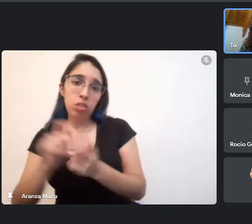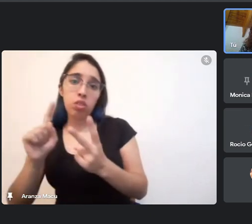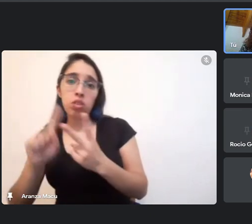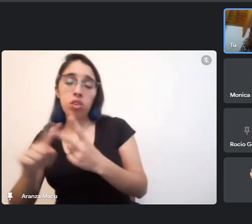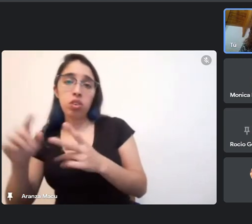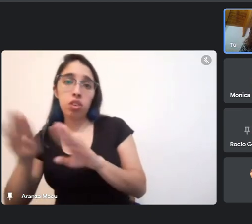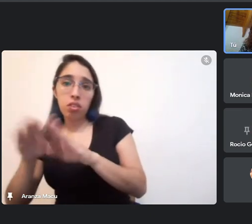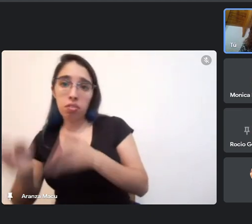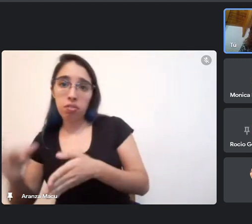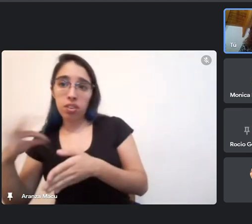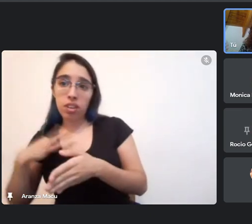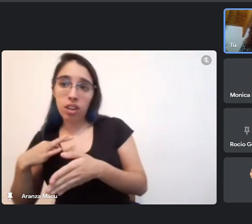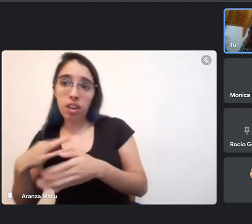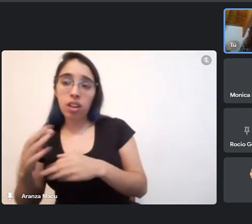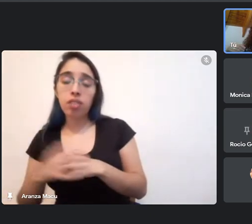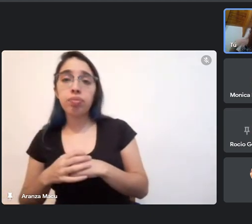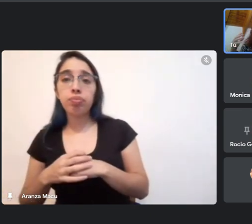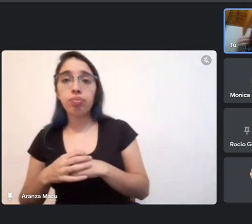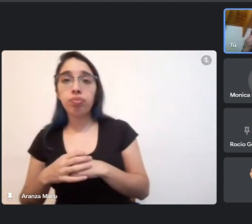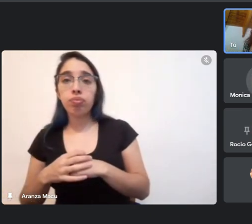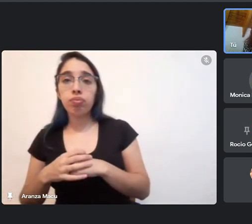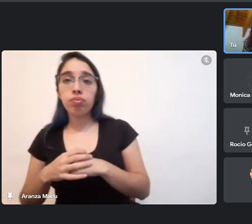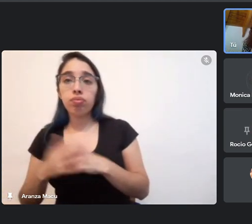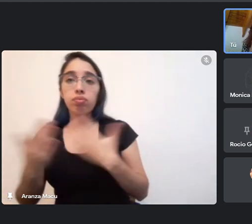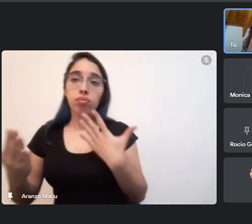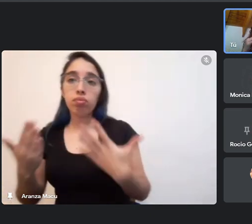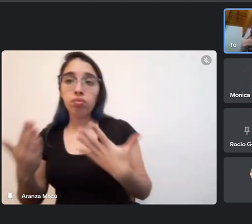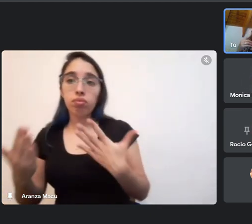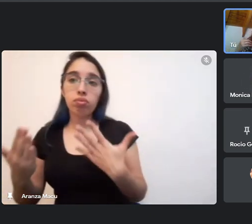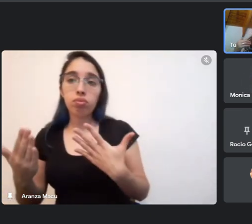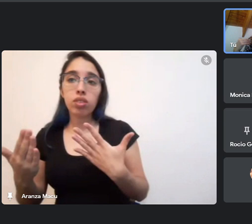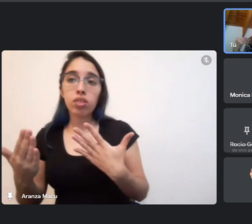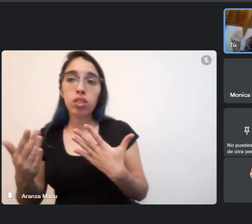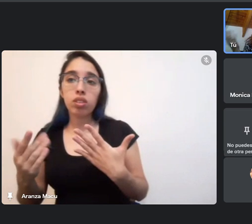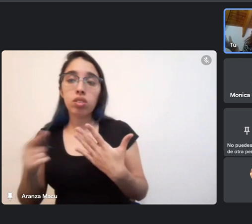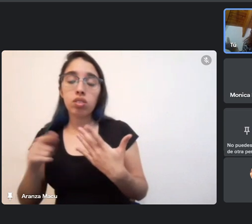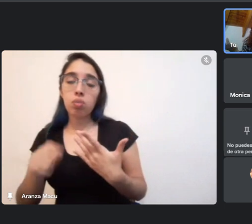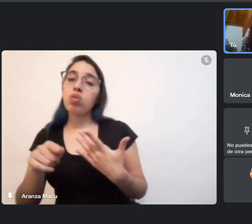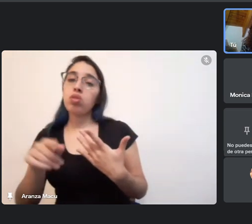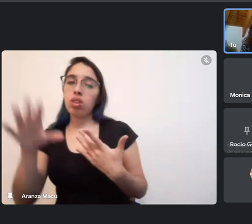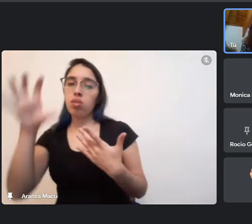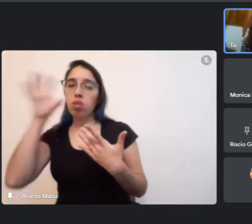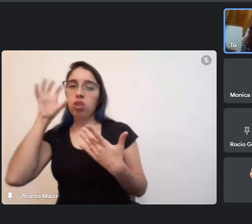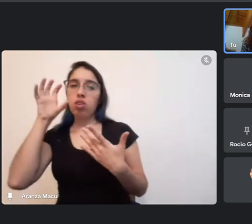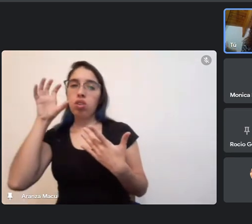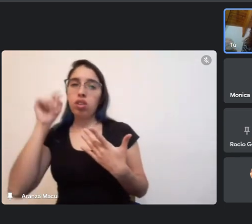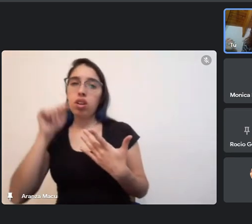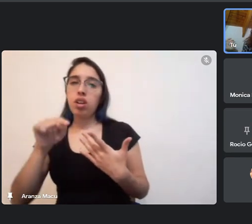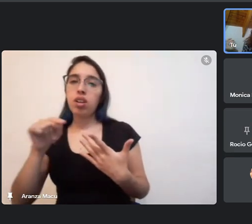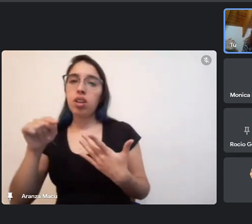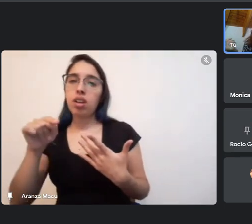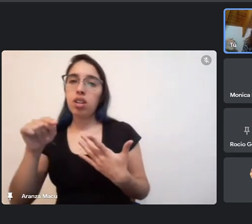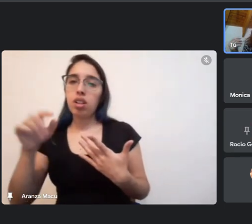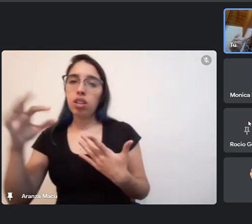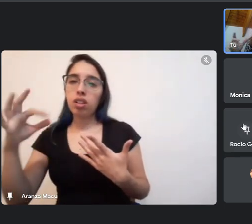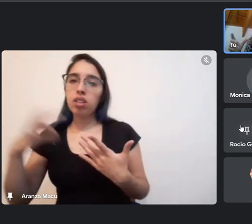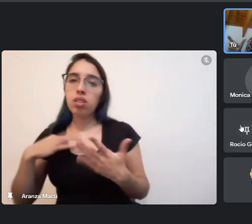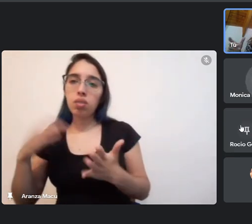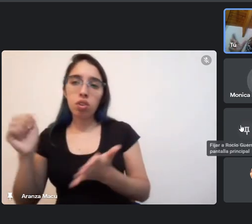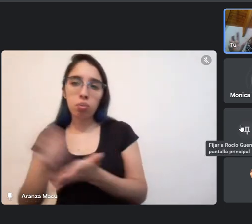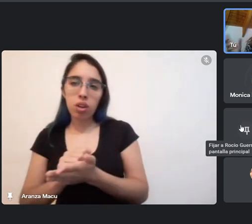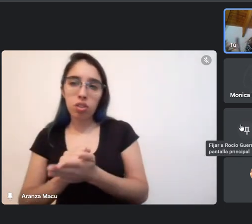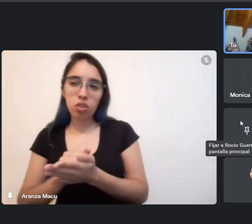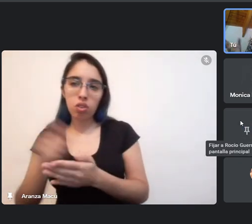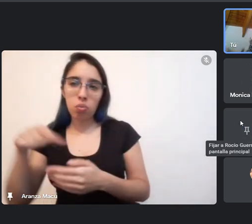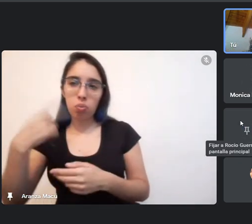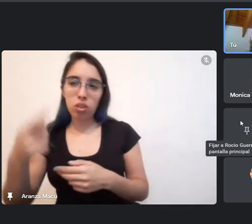en el final. Y el turno, Claro. haceme acordar de dártelo de último momento, ¿sí? O sea, porque Ah, nosotros bien.